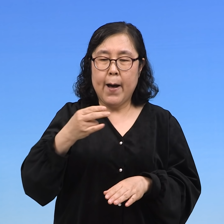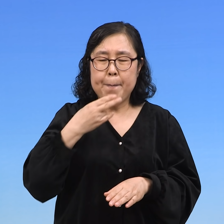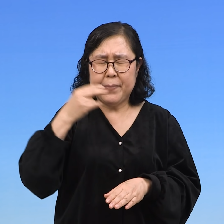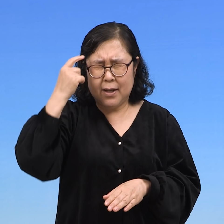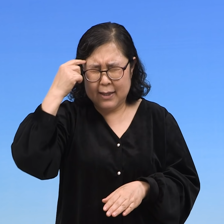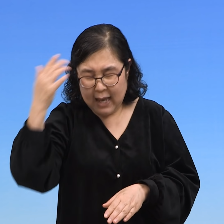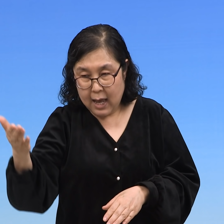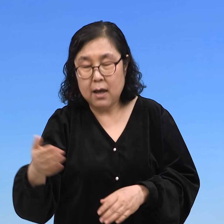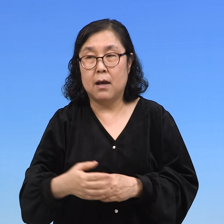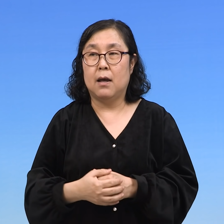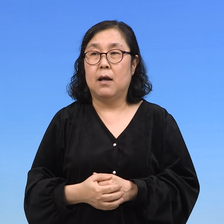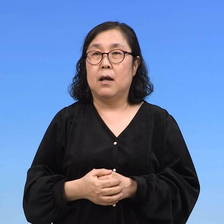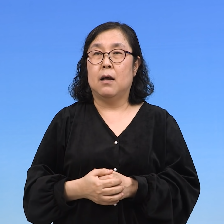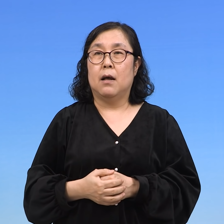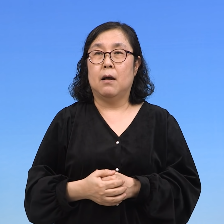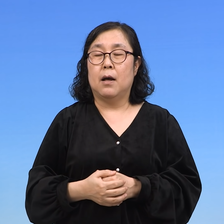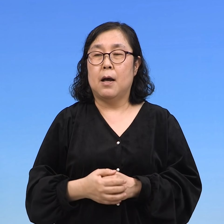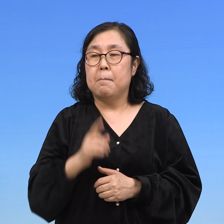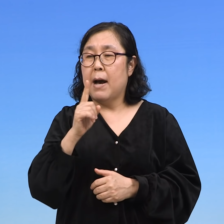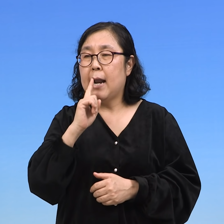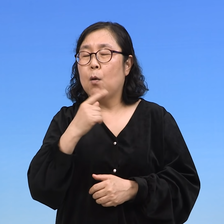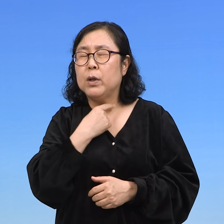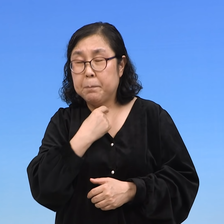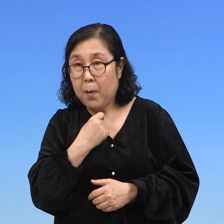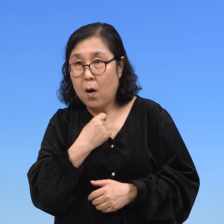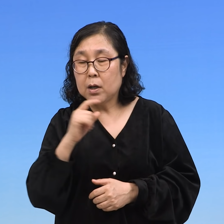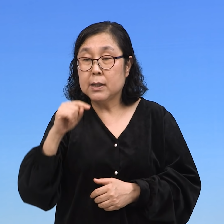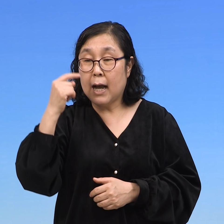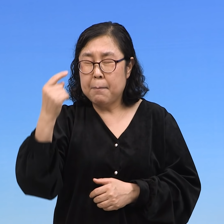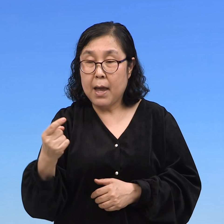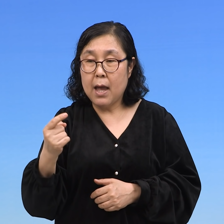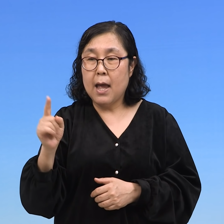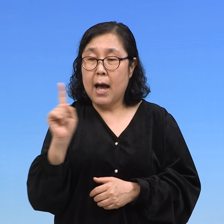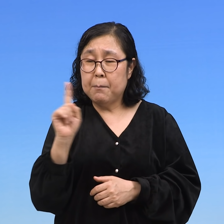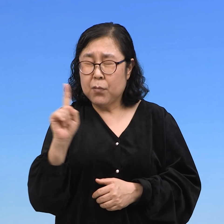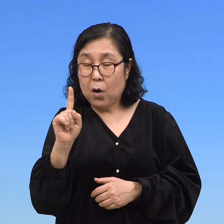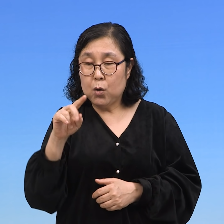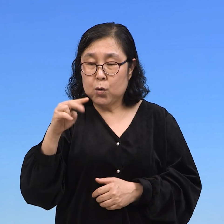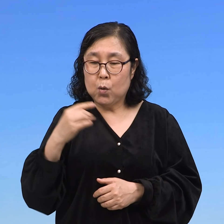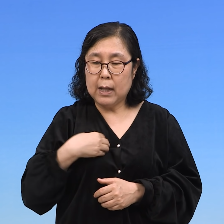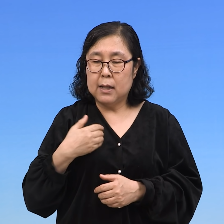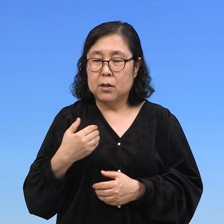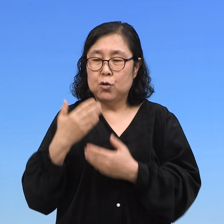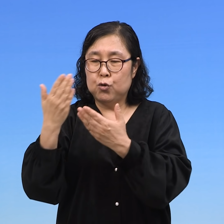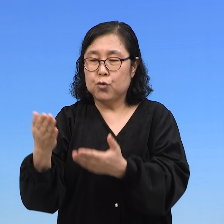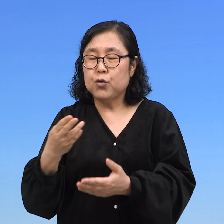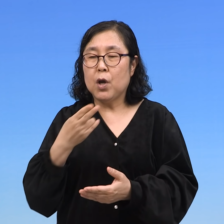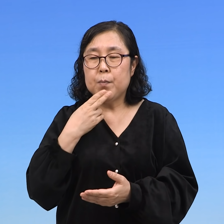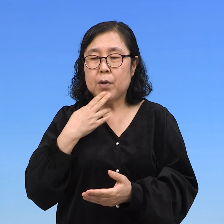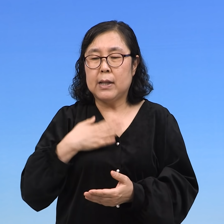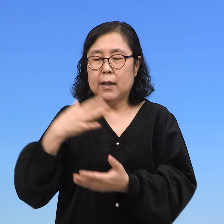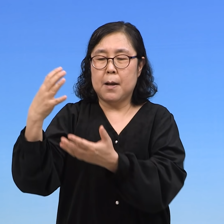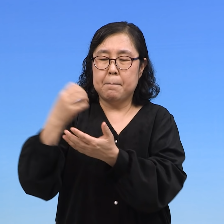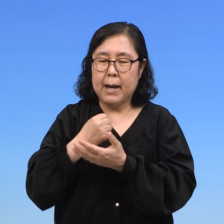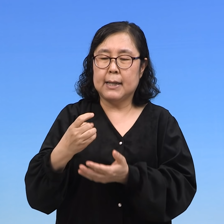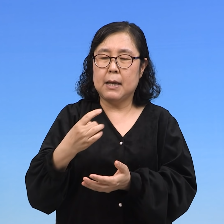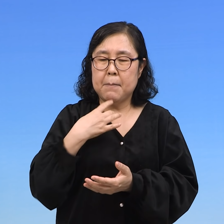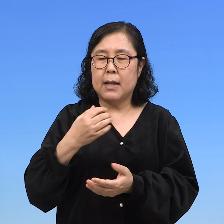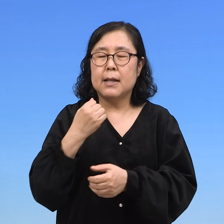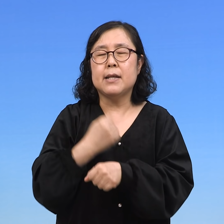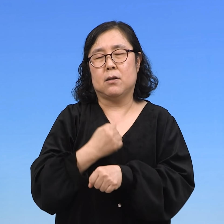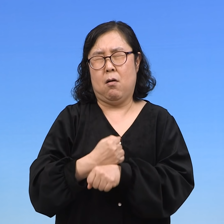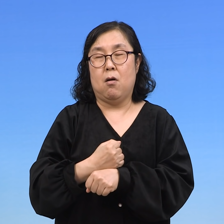통속연애 그런 노래 말인데 바로 그 다음에 이런 말이 나와요 아무것도 난 해준 게 없어 받기만 했을 뿐